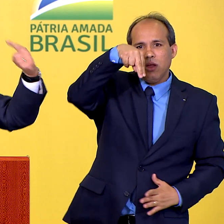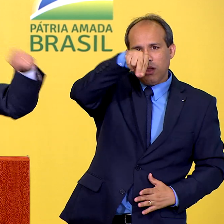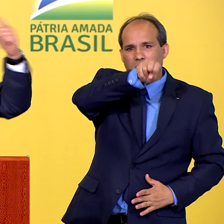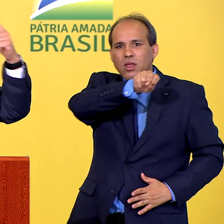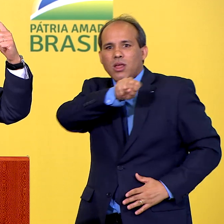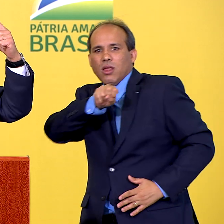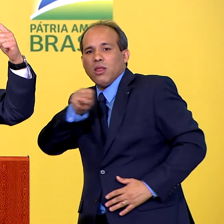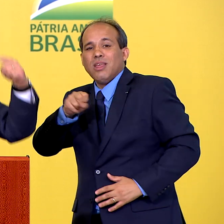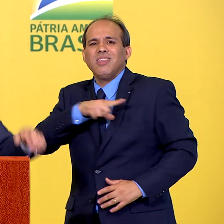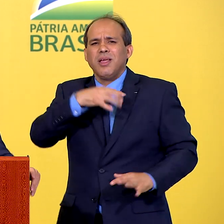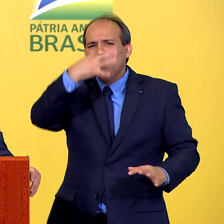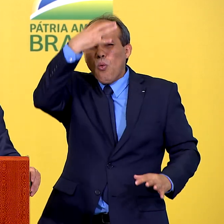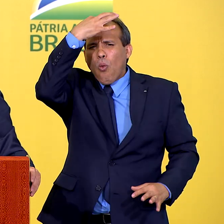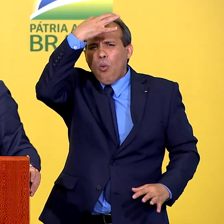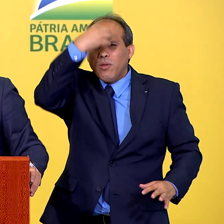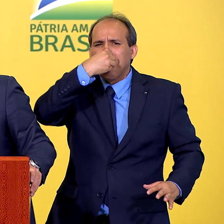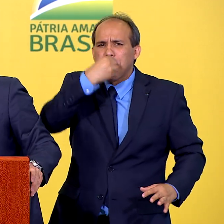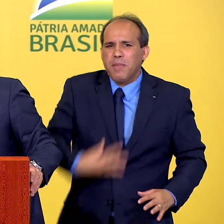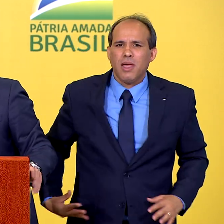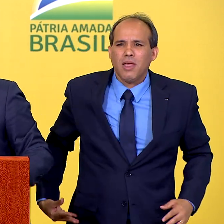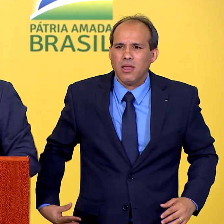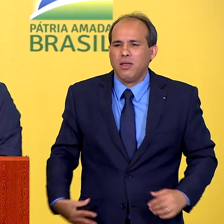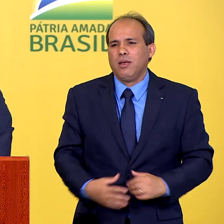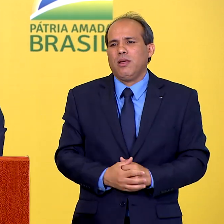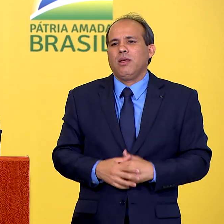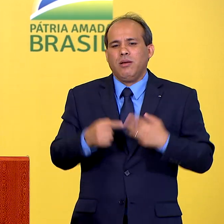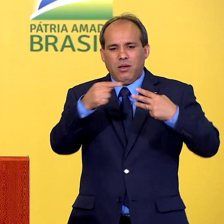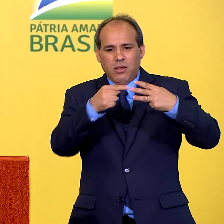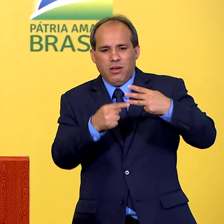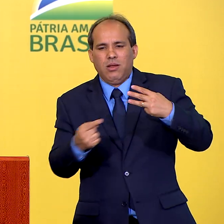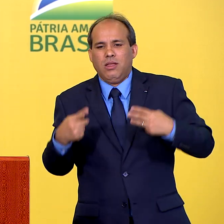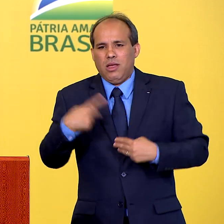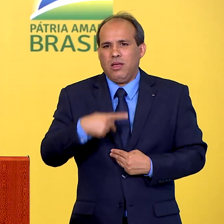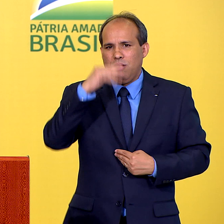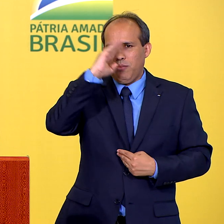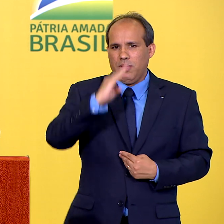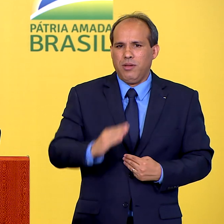que estão conscientes do desafio que tem no Brasil.